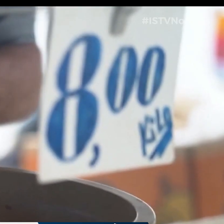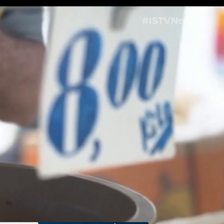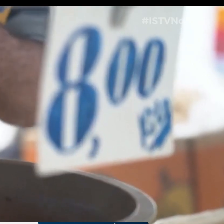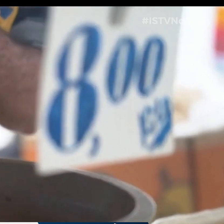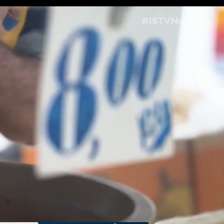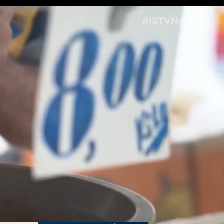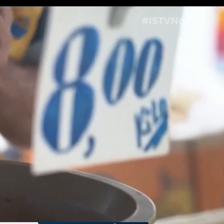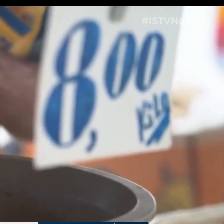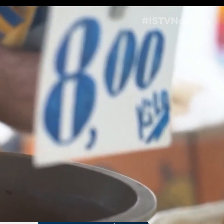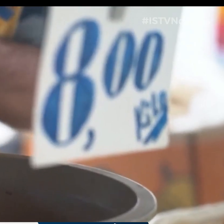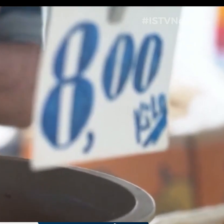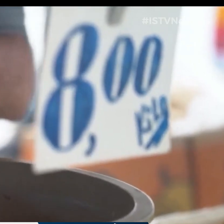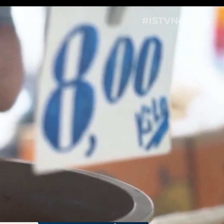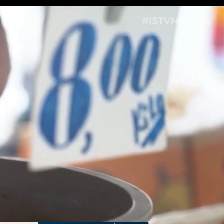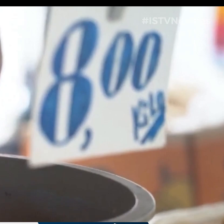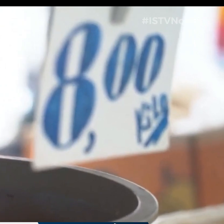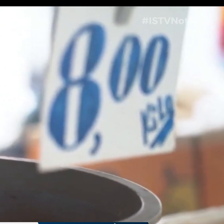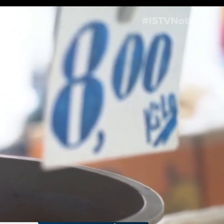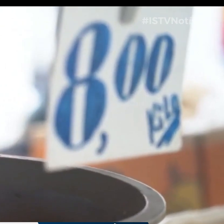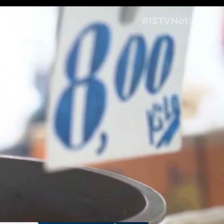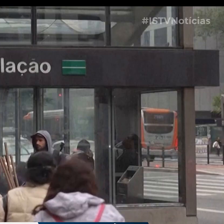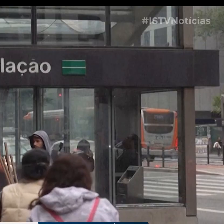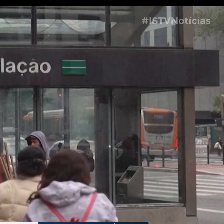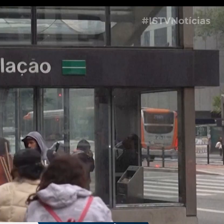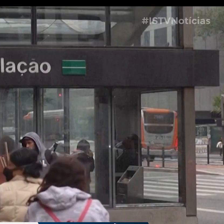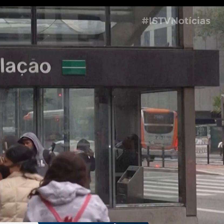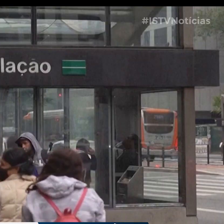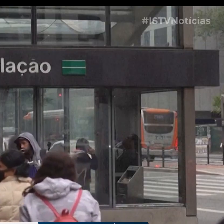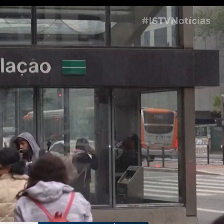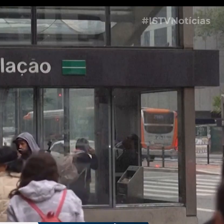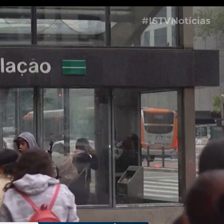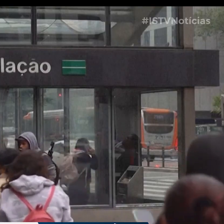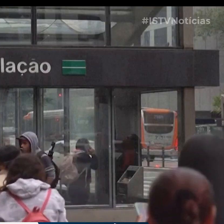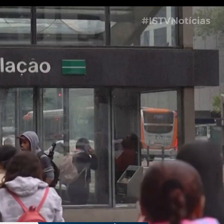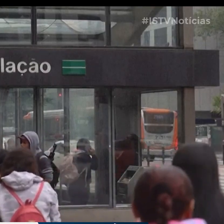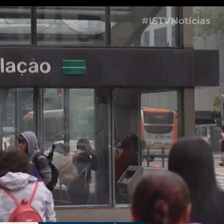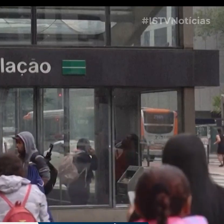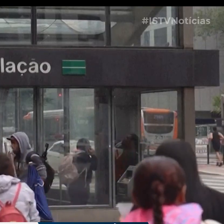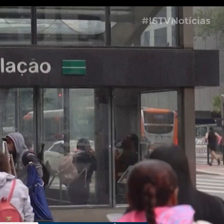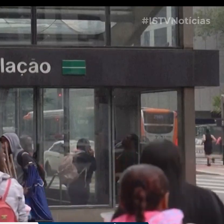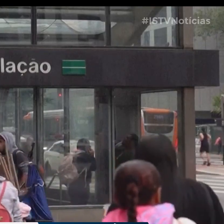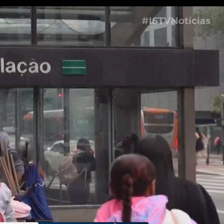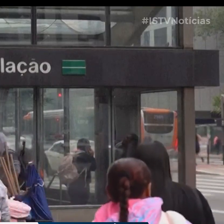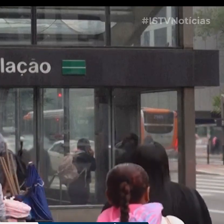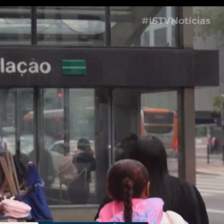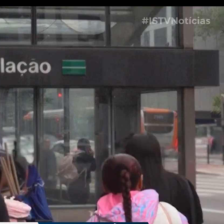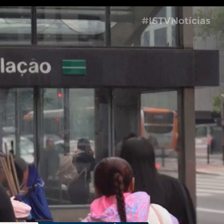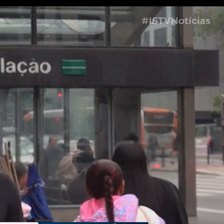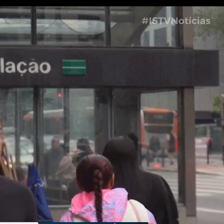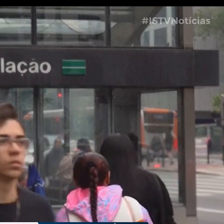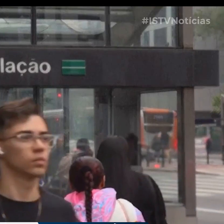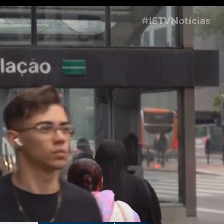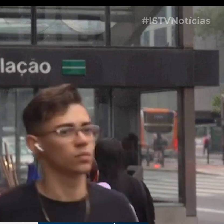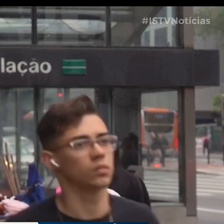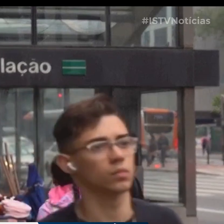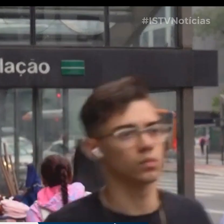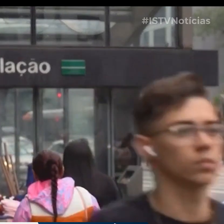menos 5,96% da gasolina menos 1,93%, e do gás veicular